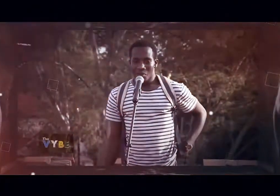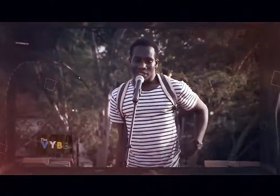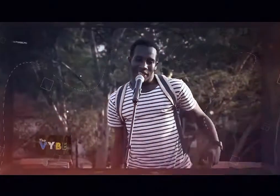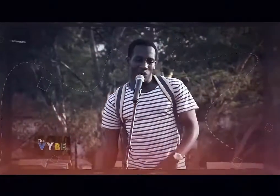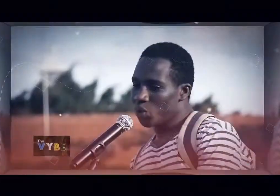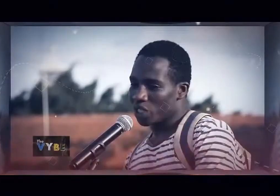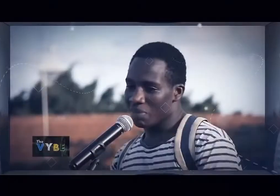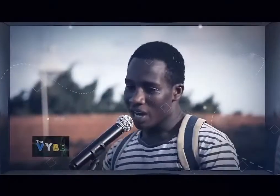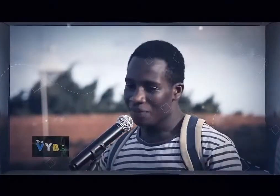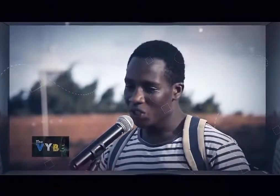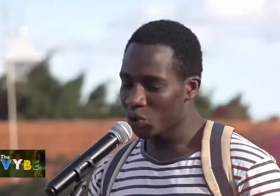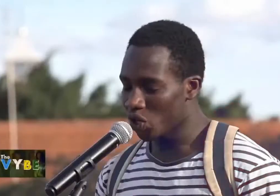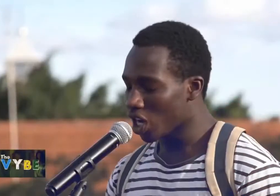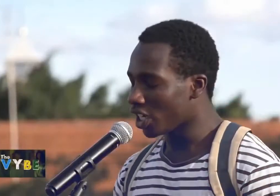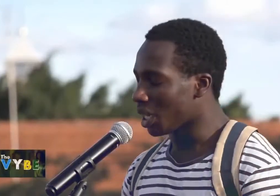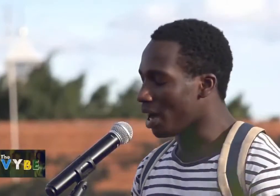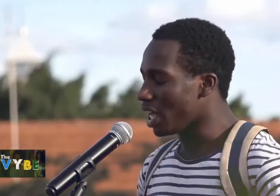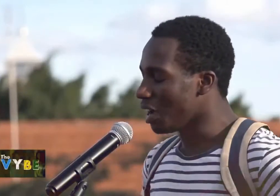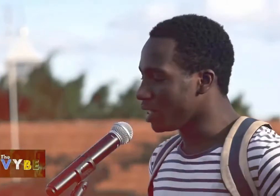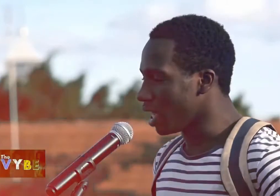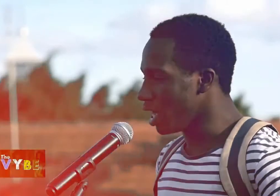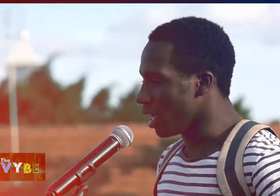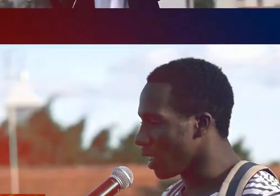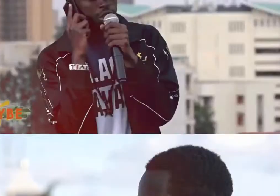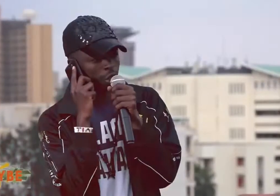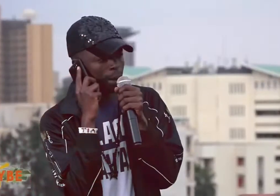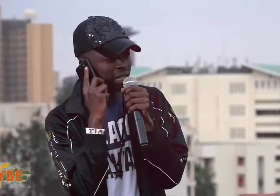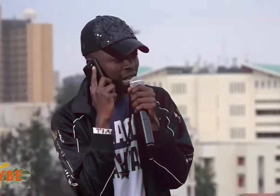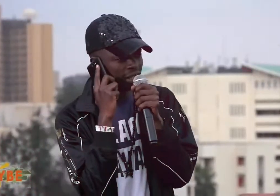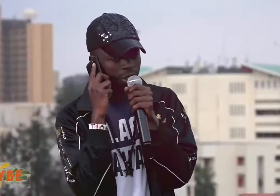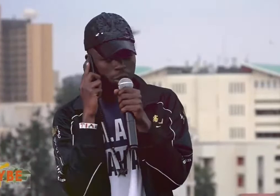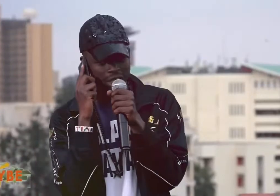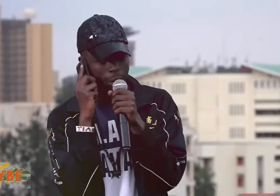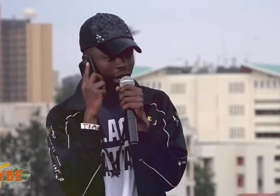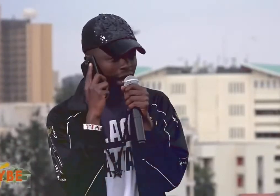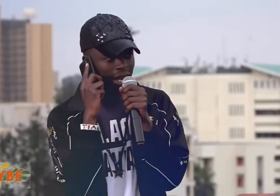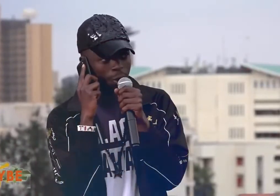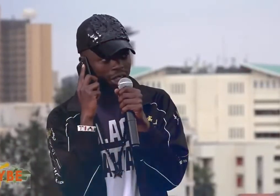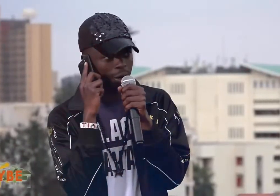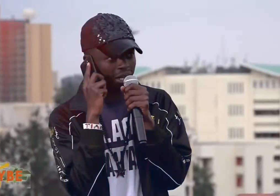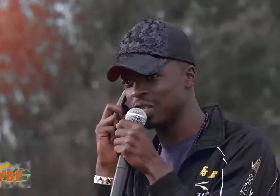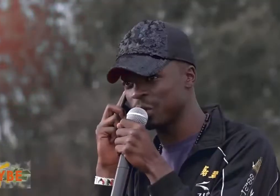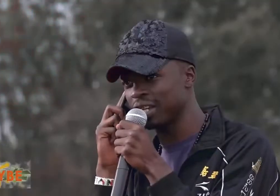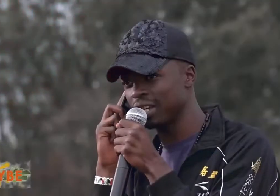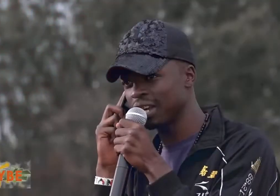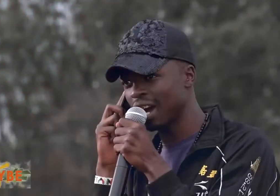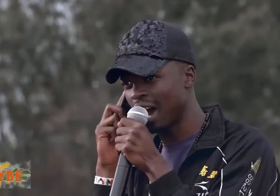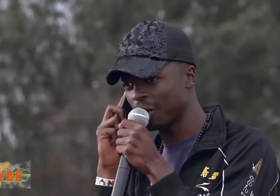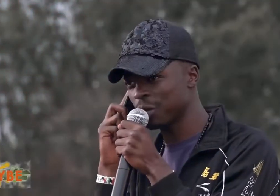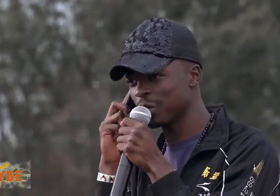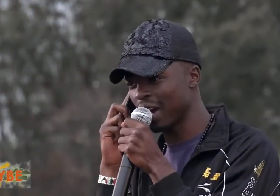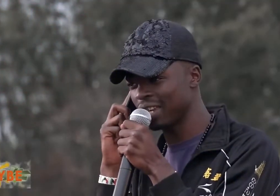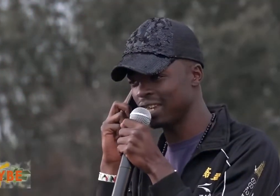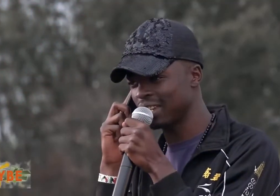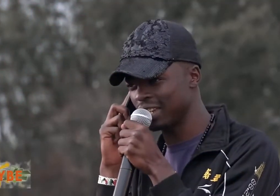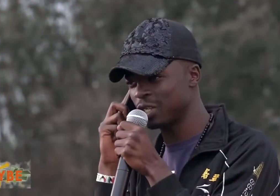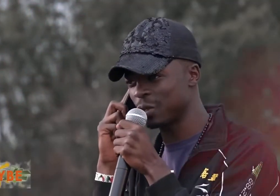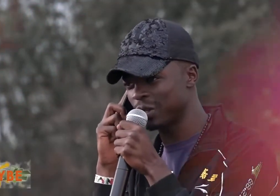ile mtenye maslei kwenu tembea na visu ndo onekawa tamadaa vijana kajiona mdeadly kushinda waganga wote wa Kitui hakujua